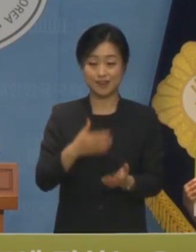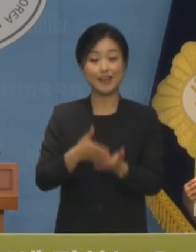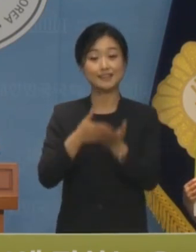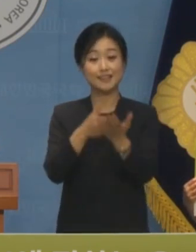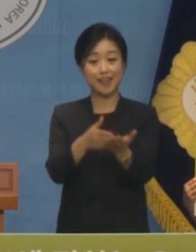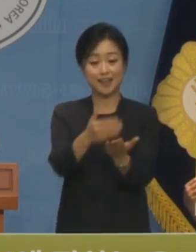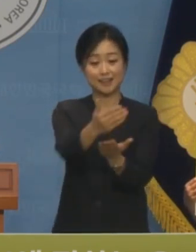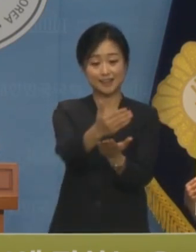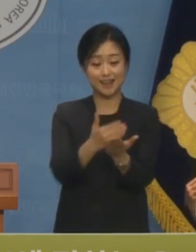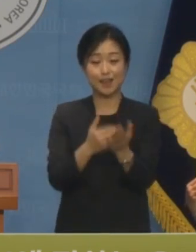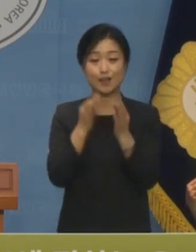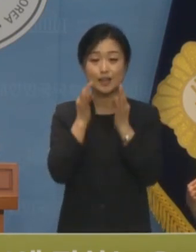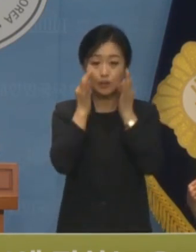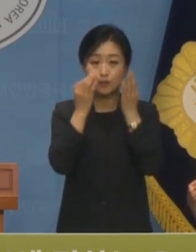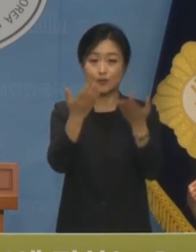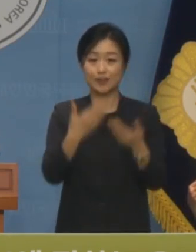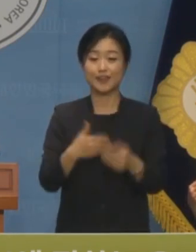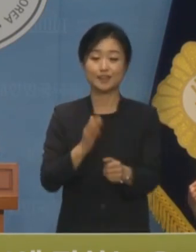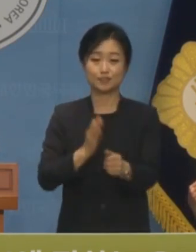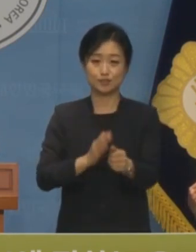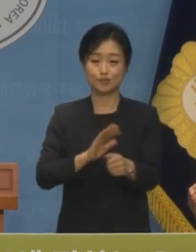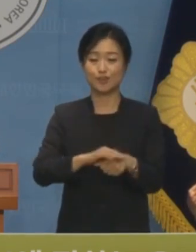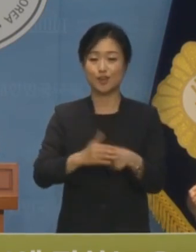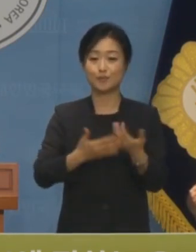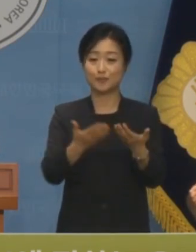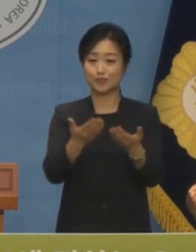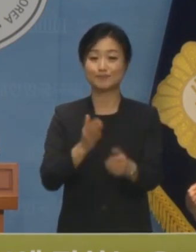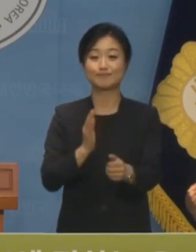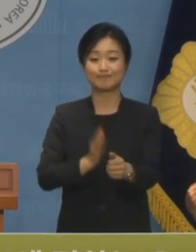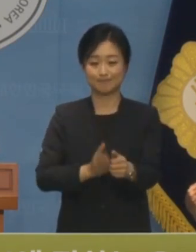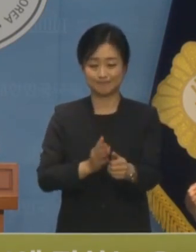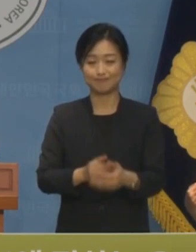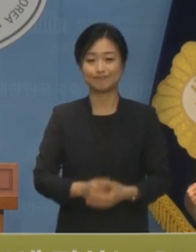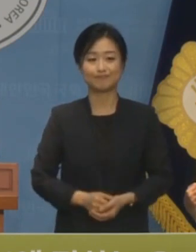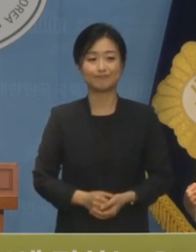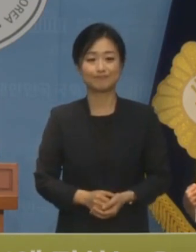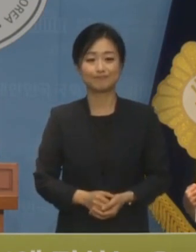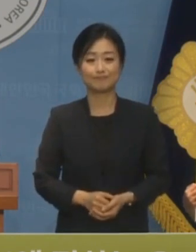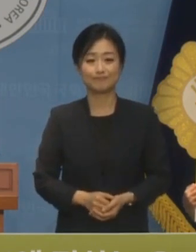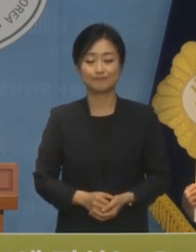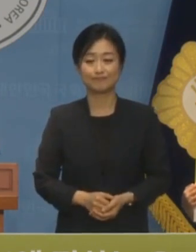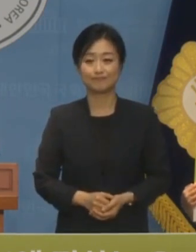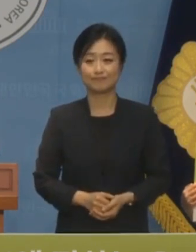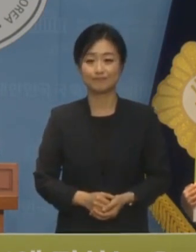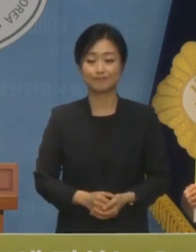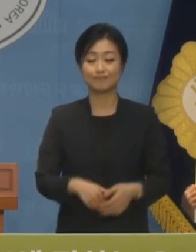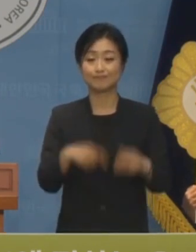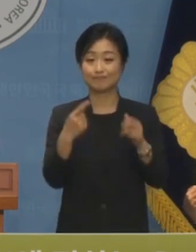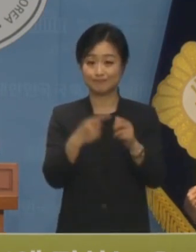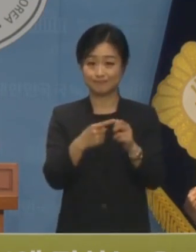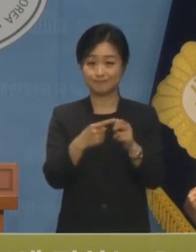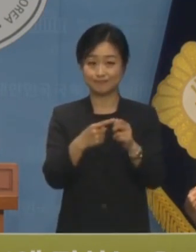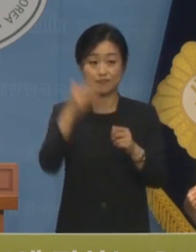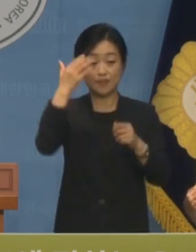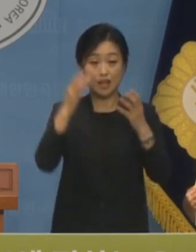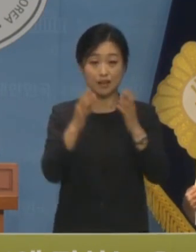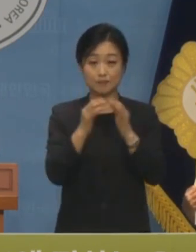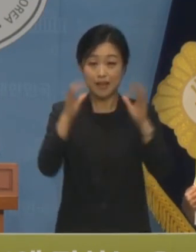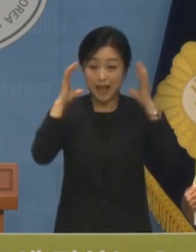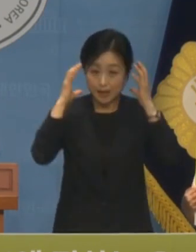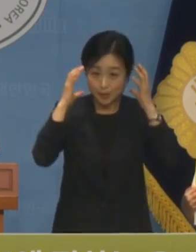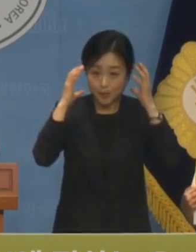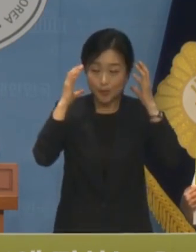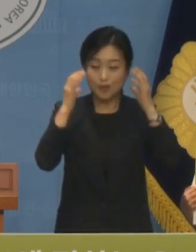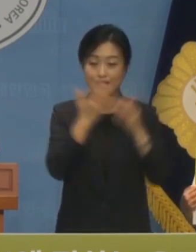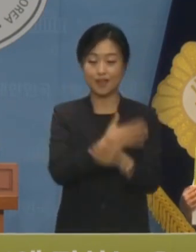대해 최선의 노력과 협력을 해주시기를 요청해 드립니다. 첫째, 대한민국